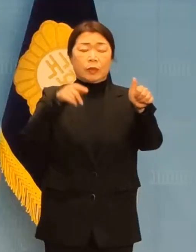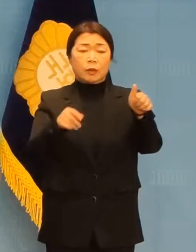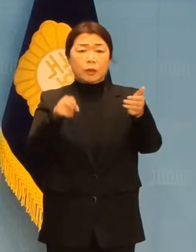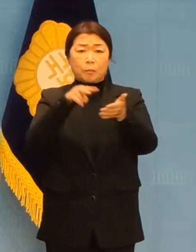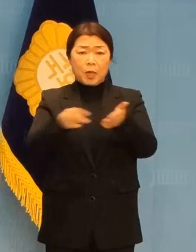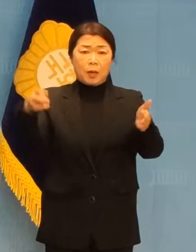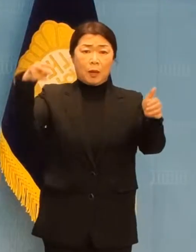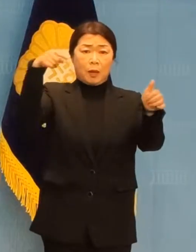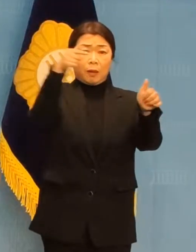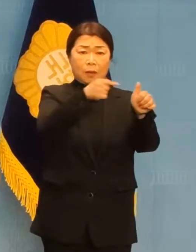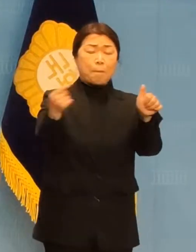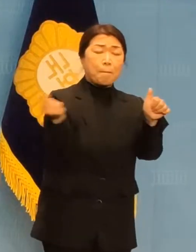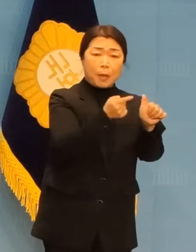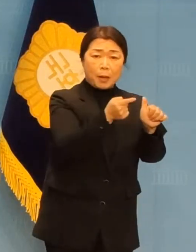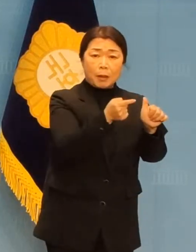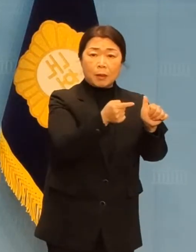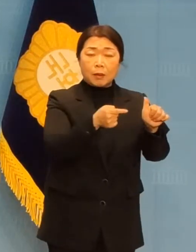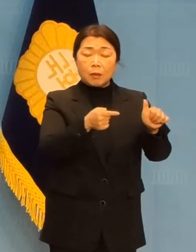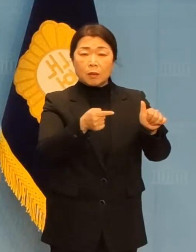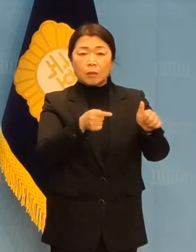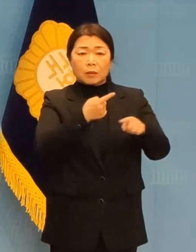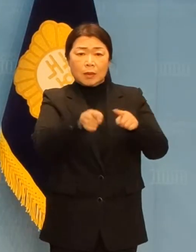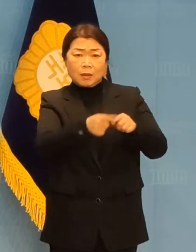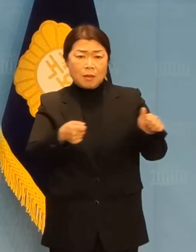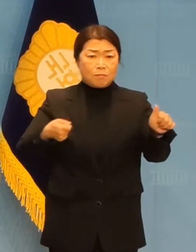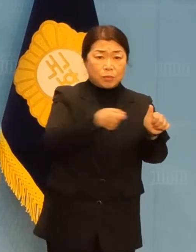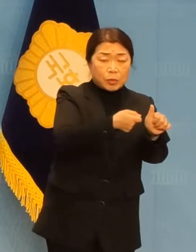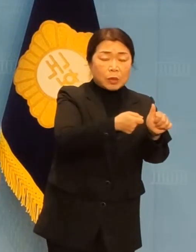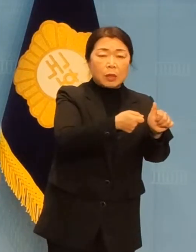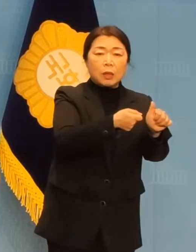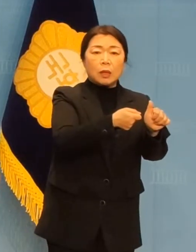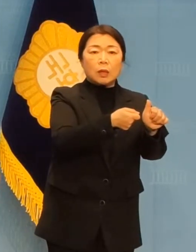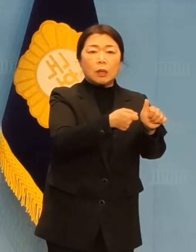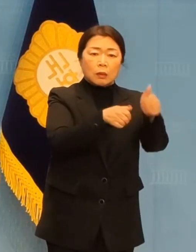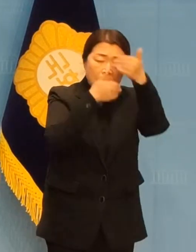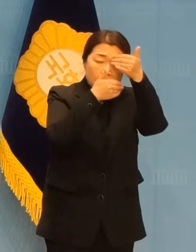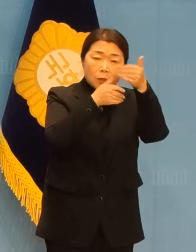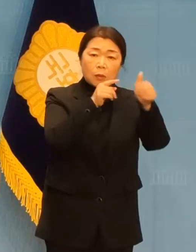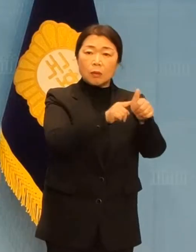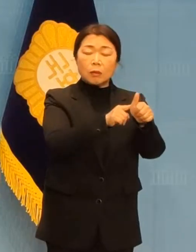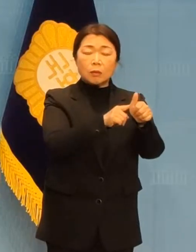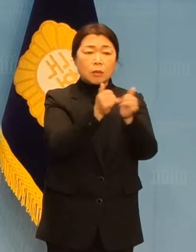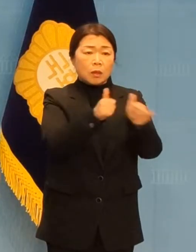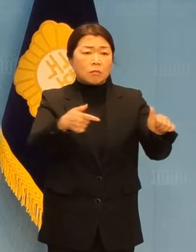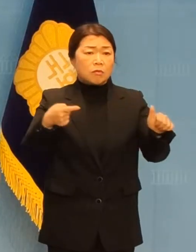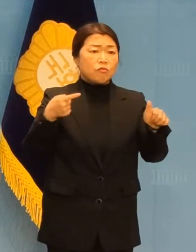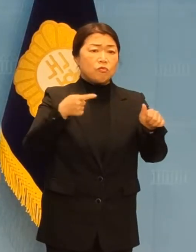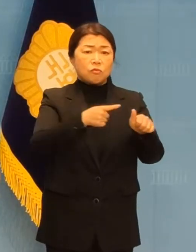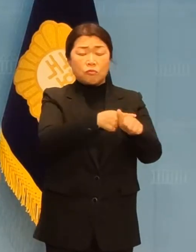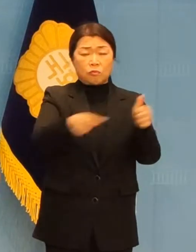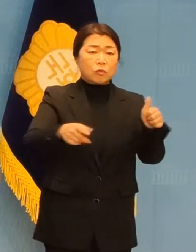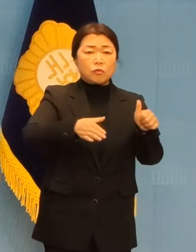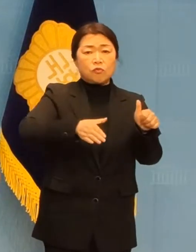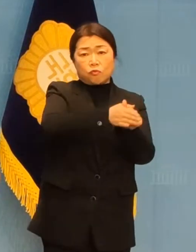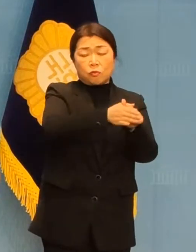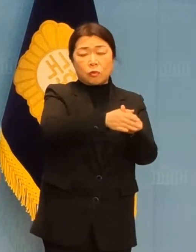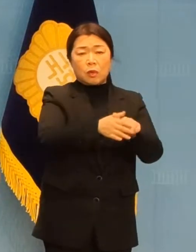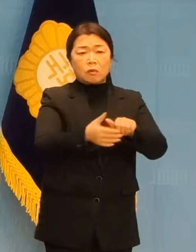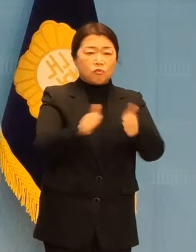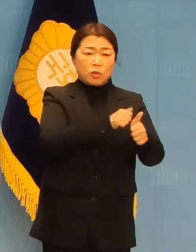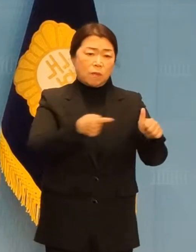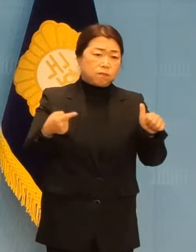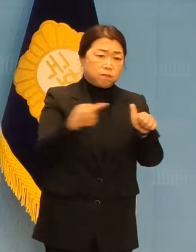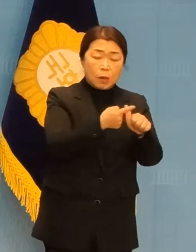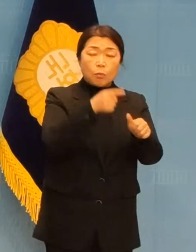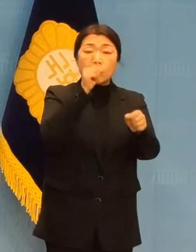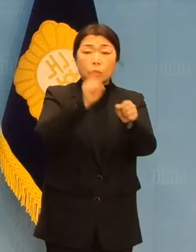장면, 저것이 테러 아닙니까? 저것이 사람을 죽이려고 한 짓 아닙니까? 이